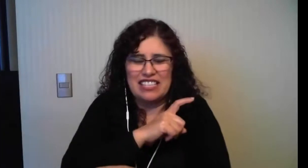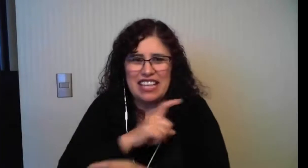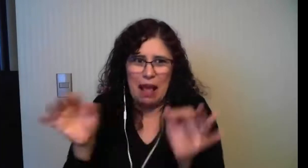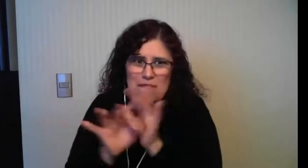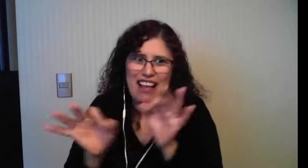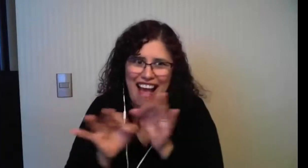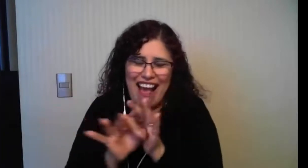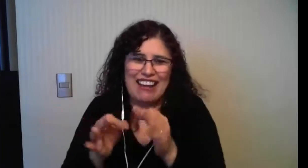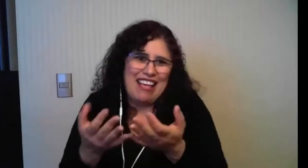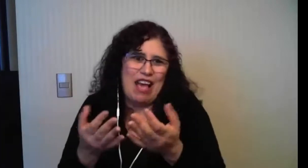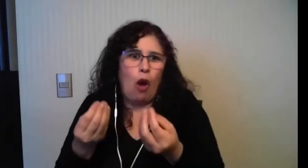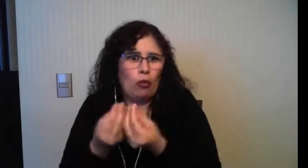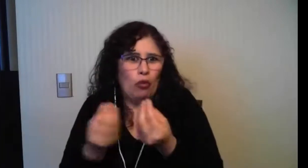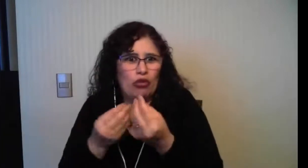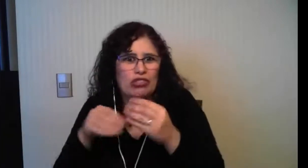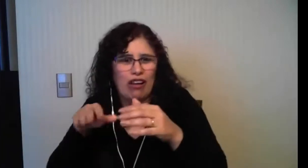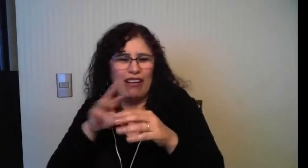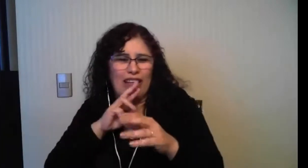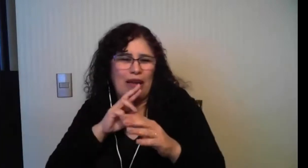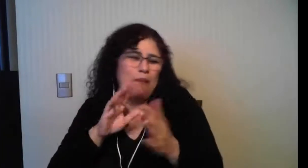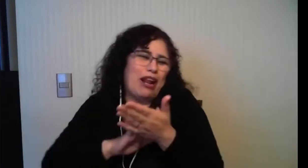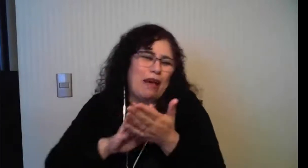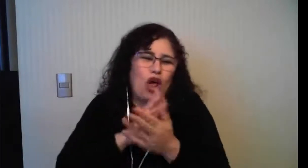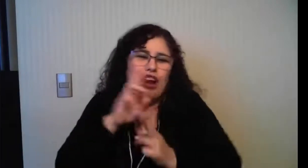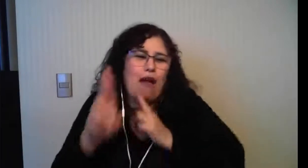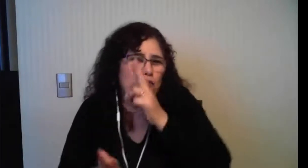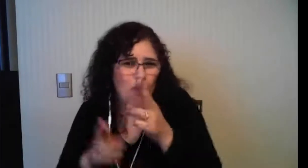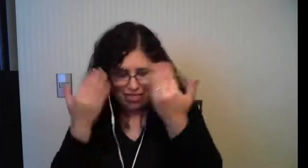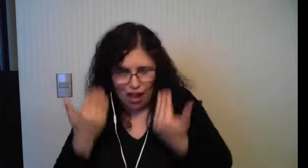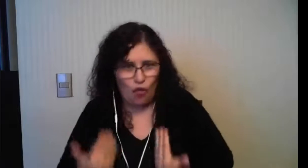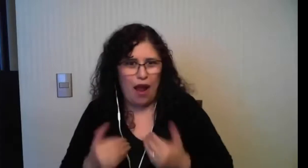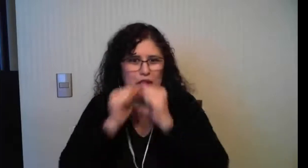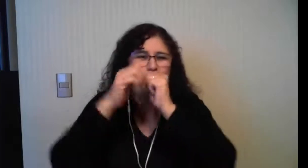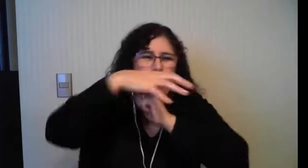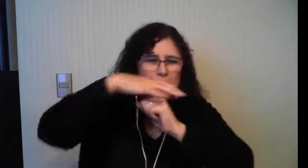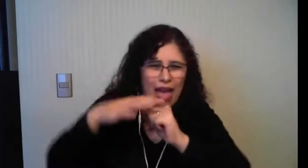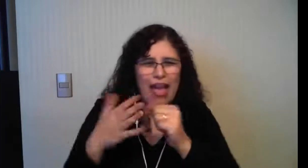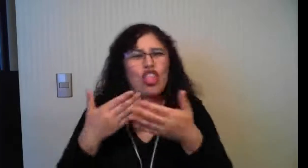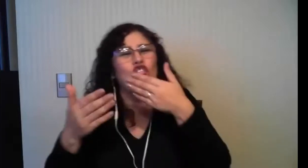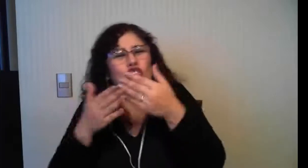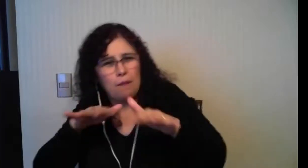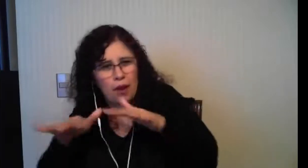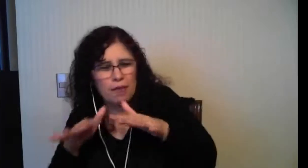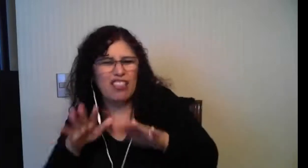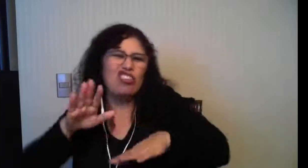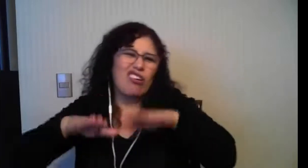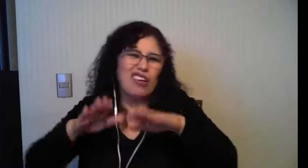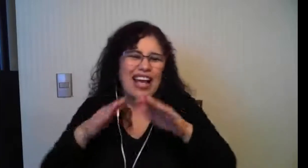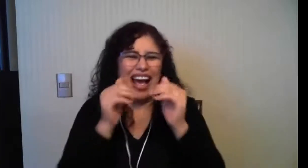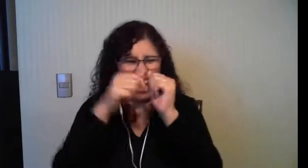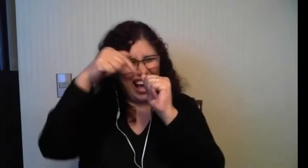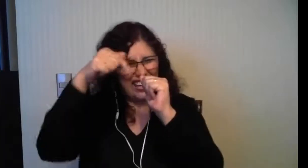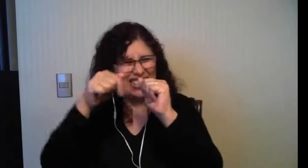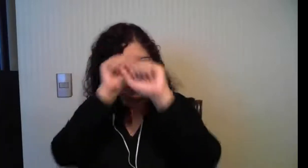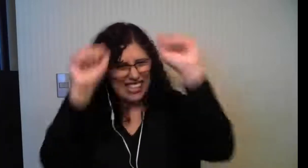de una serie de reacciones, ¿cierto? Que en el fondo el movimiento no es preciso, hay un sistema en el cerebro que